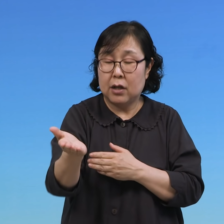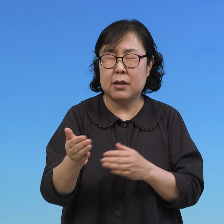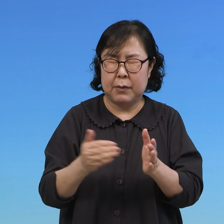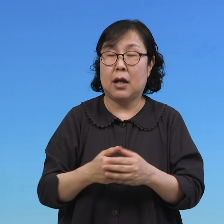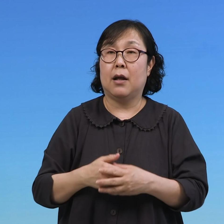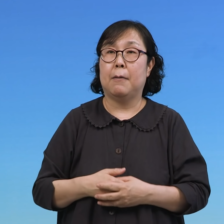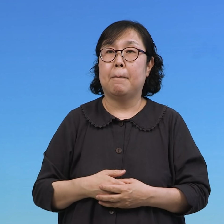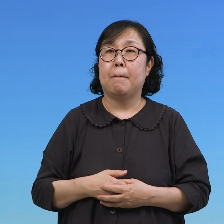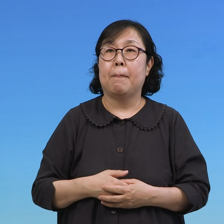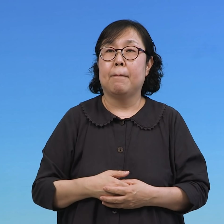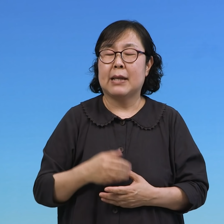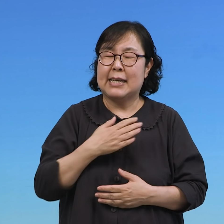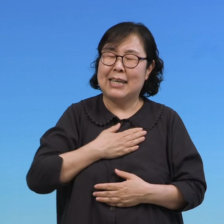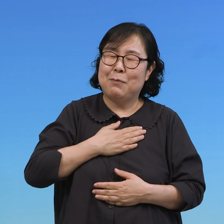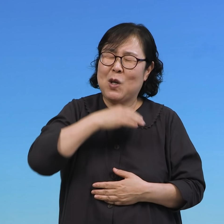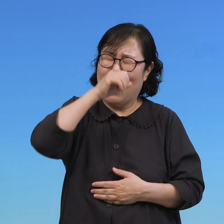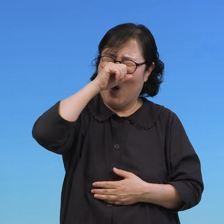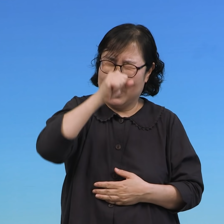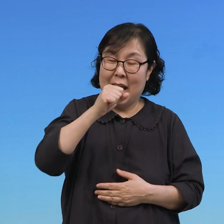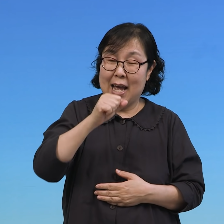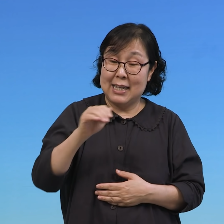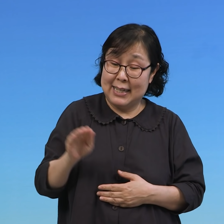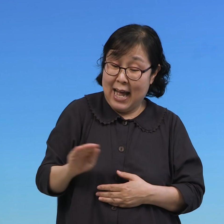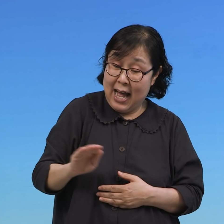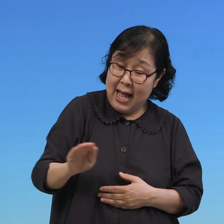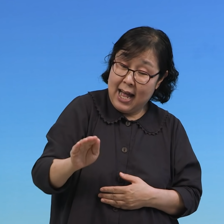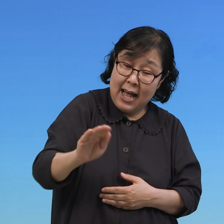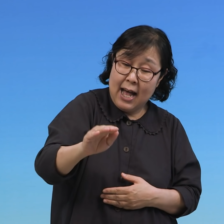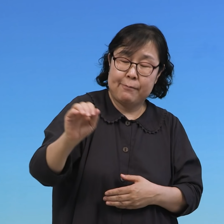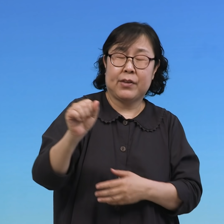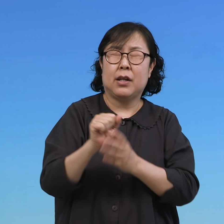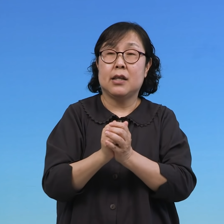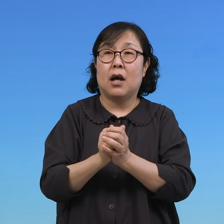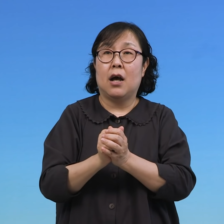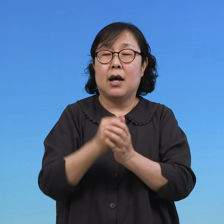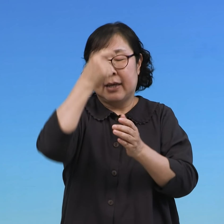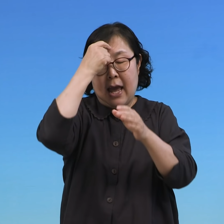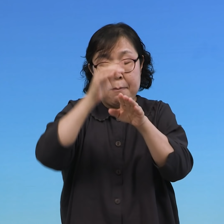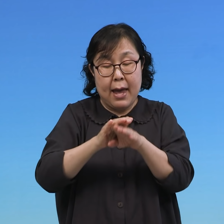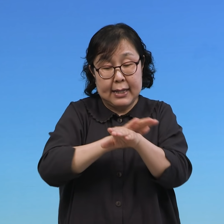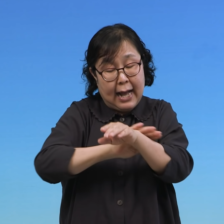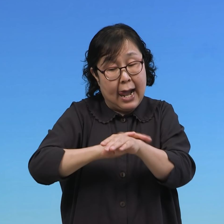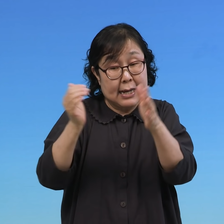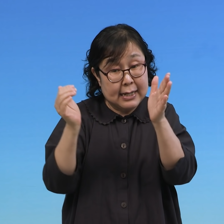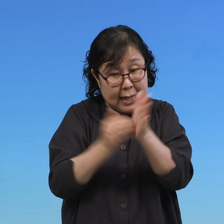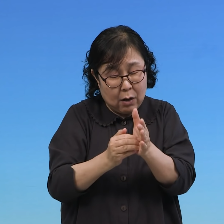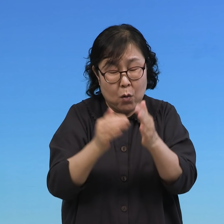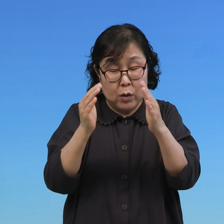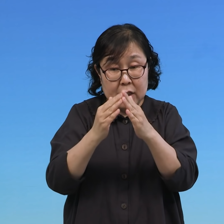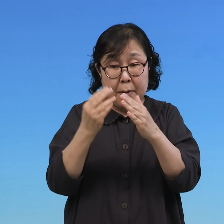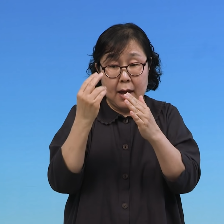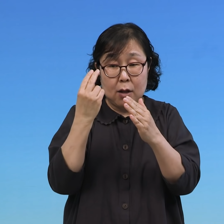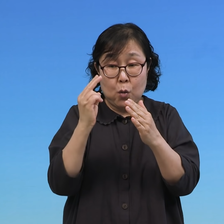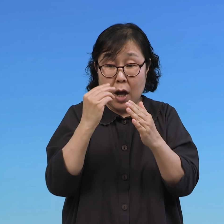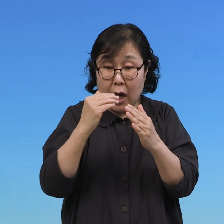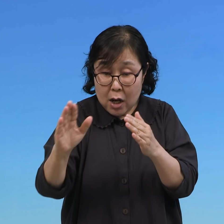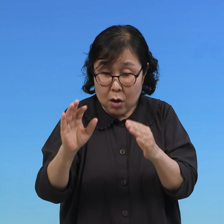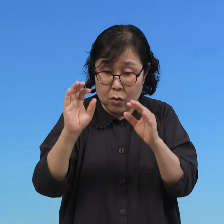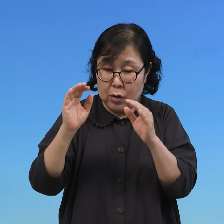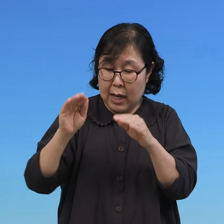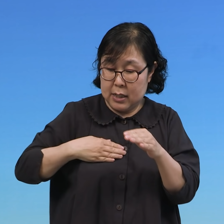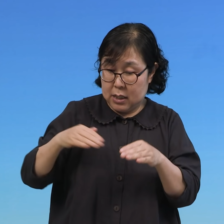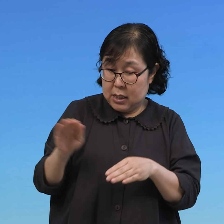드렸어요. 그렇게 하고 기분 좋게 이제 차를 빼고 교회 와서 예배 잘 드리고 이제 집에